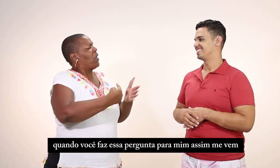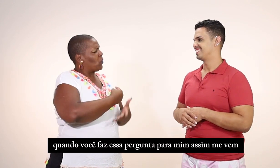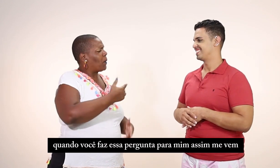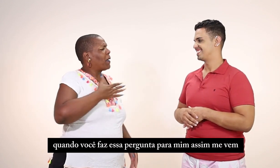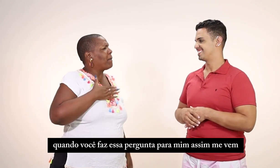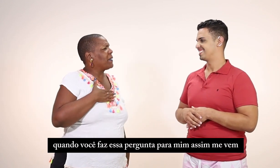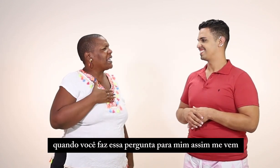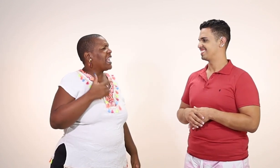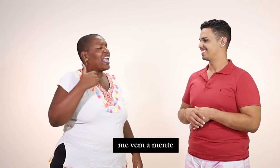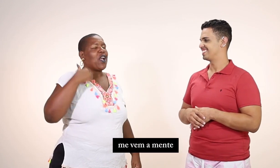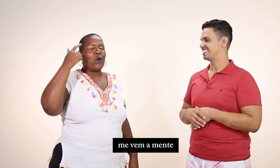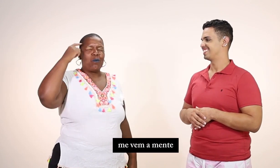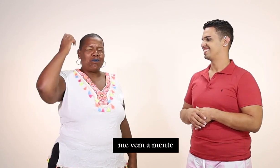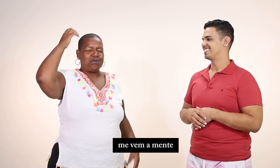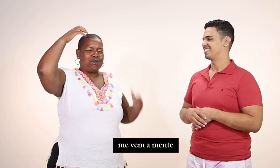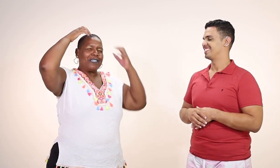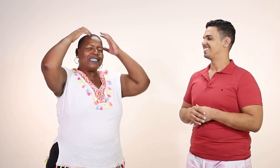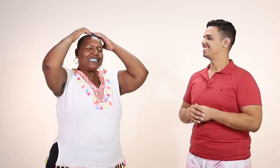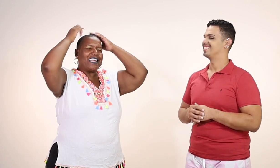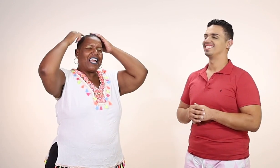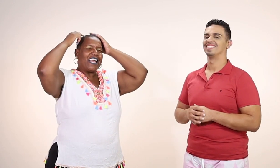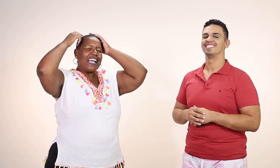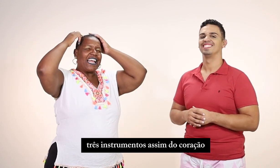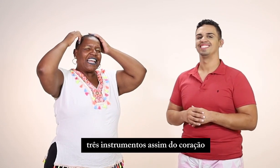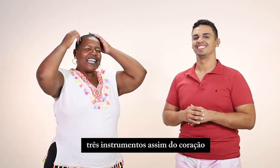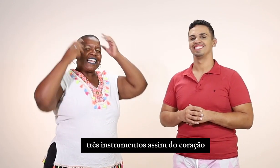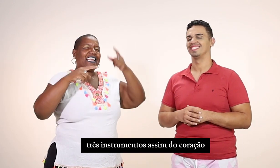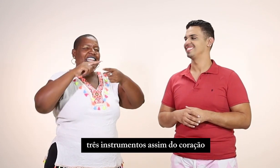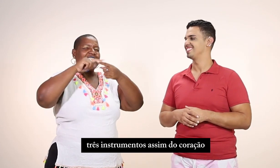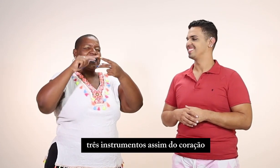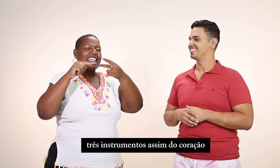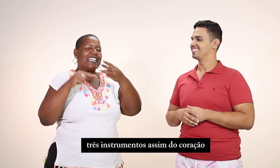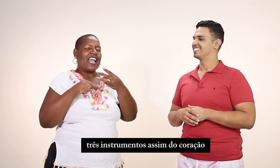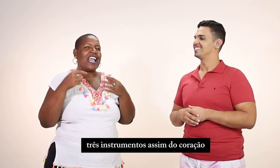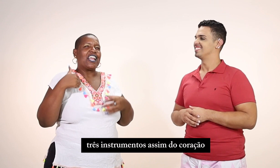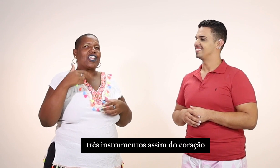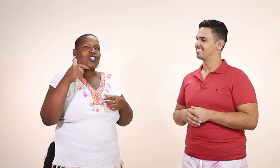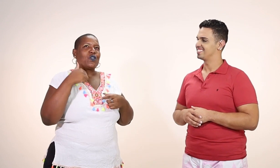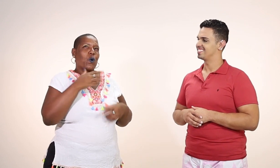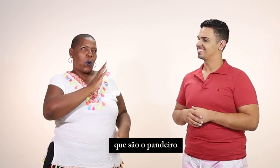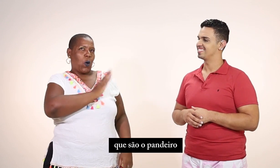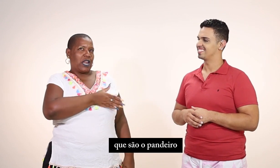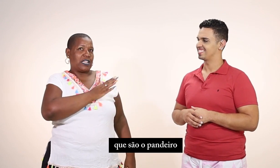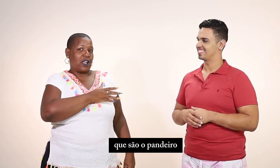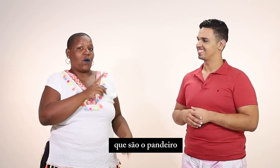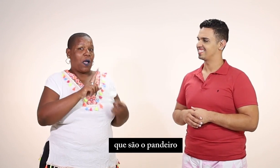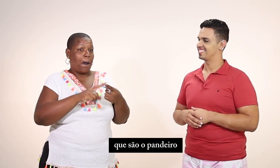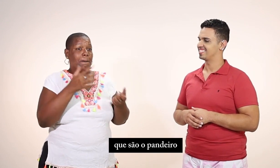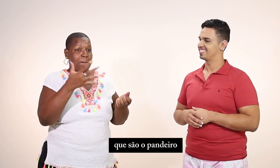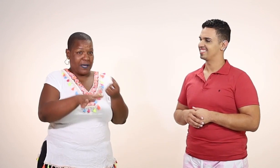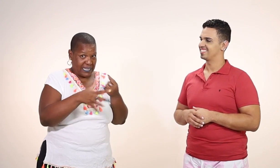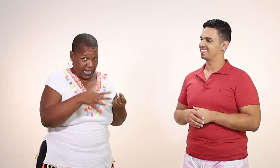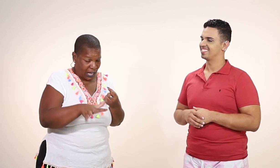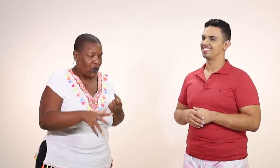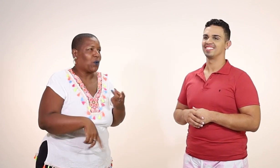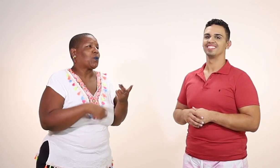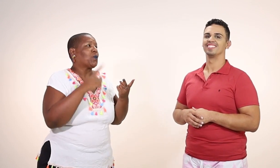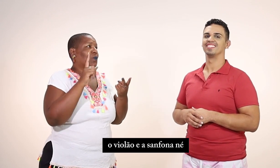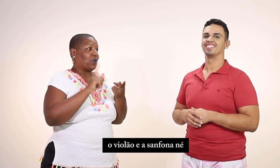assim, me vem à mente três instrumentos assim do coração, que são o pandeiro, o